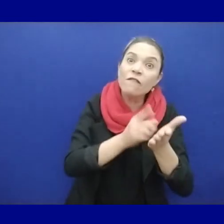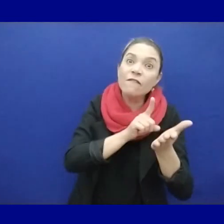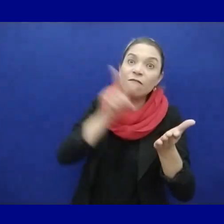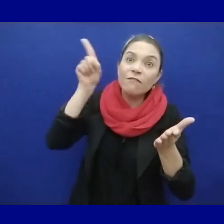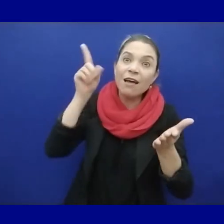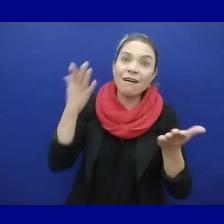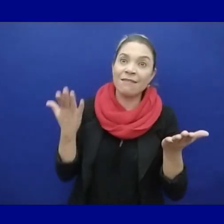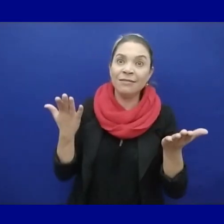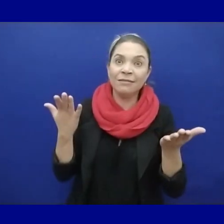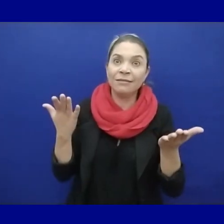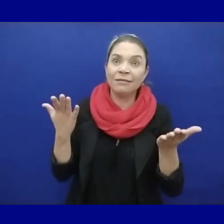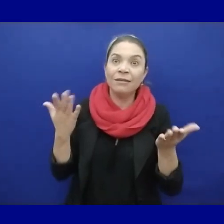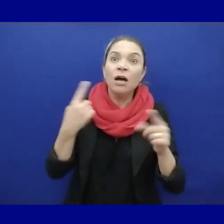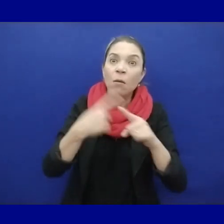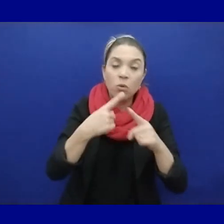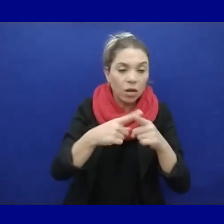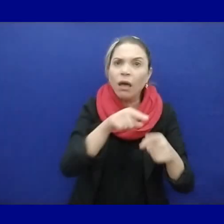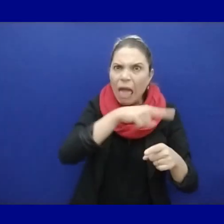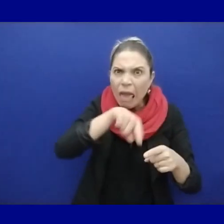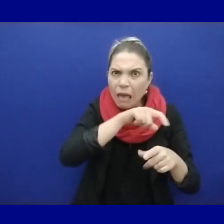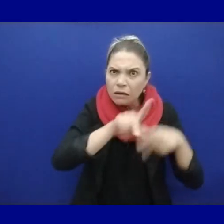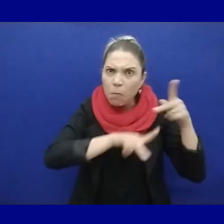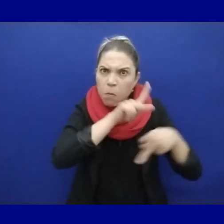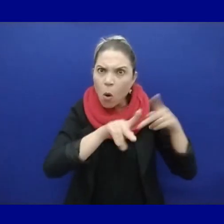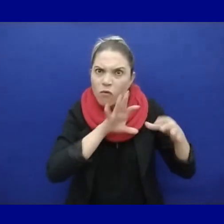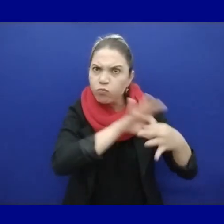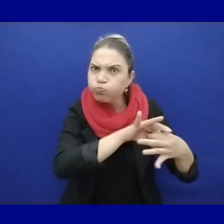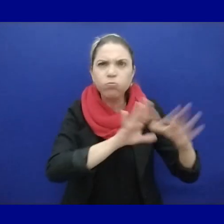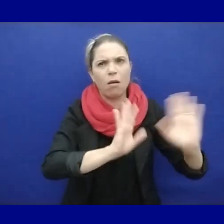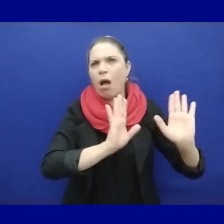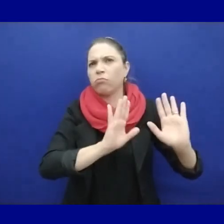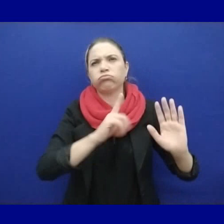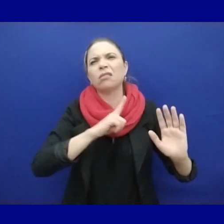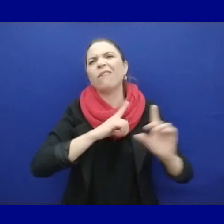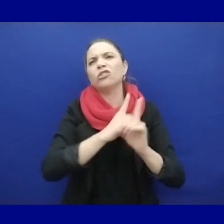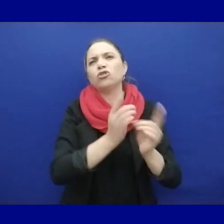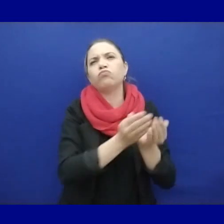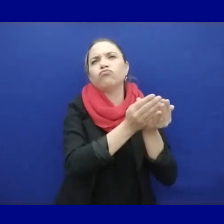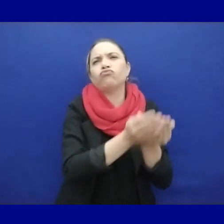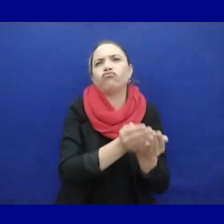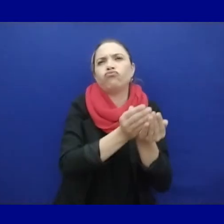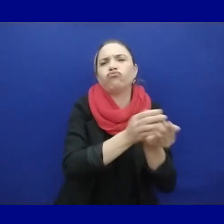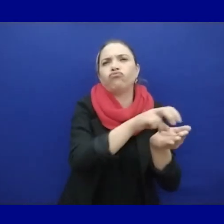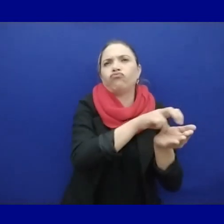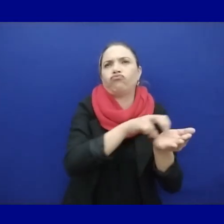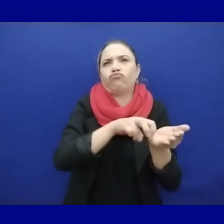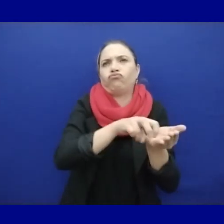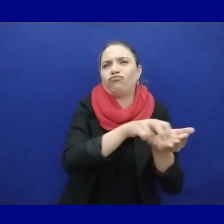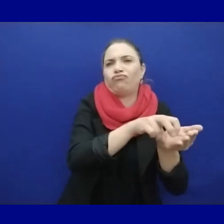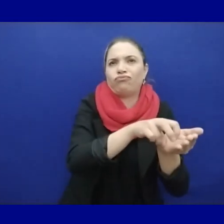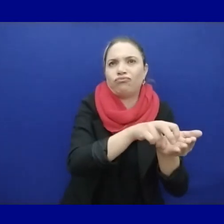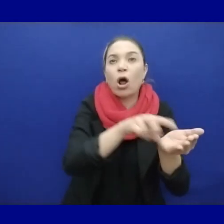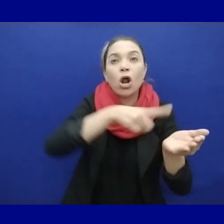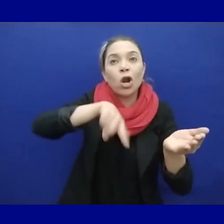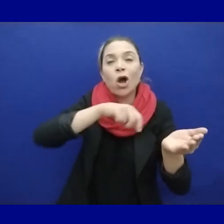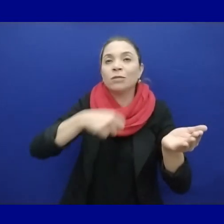terra com as multidões e fora da vontade divina. Não devemos jamais julgar nossa segurança